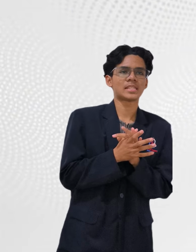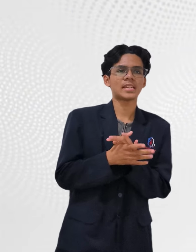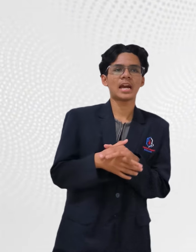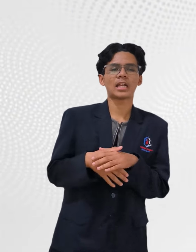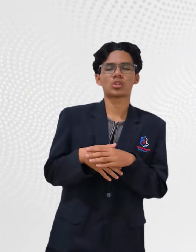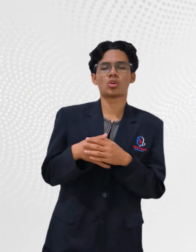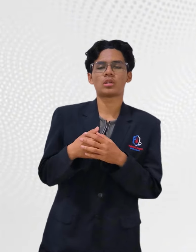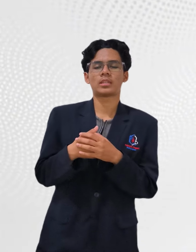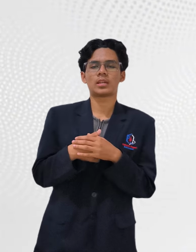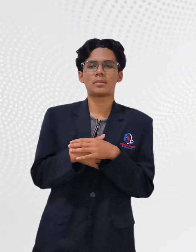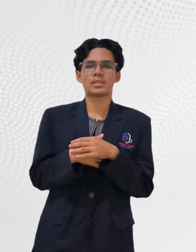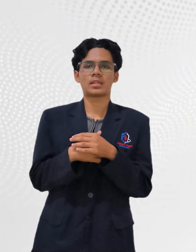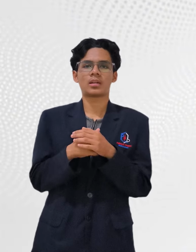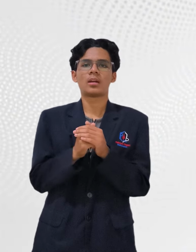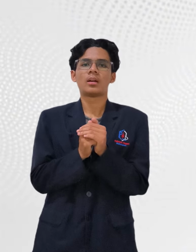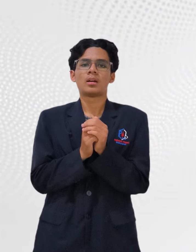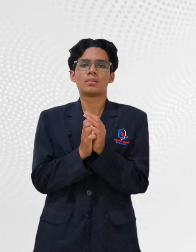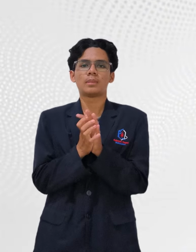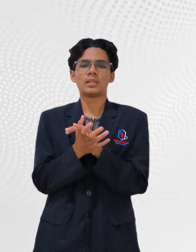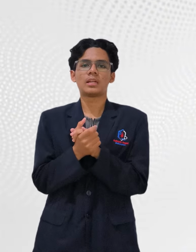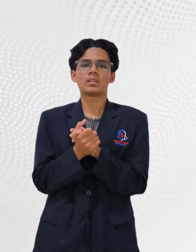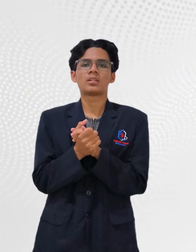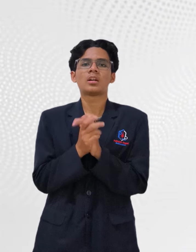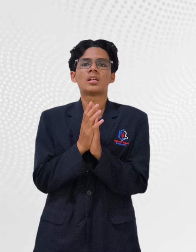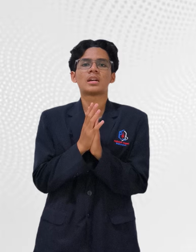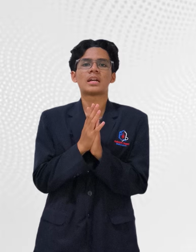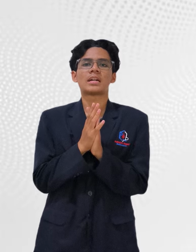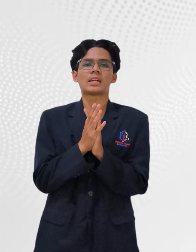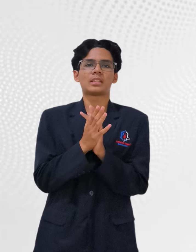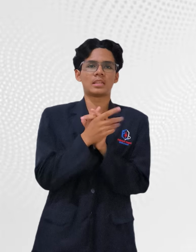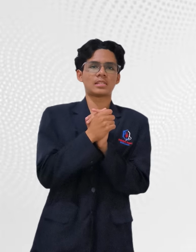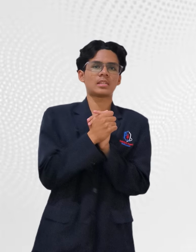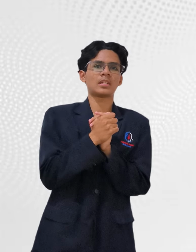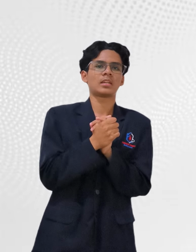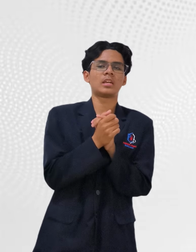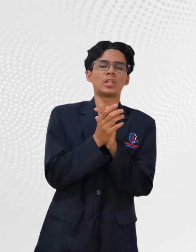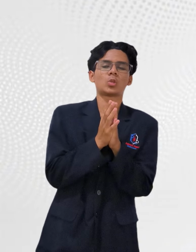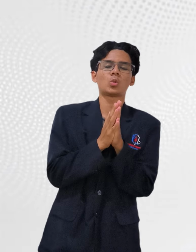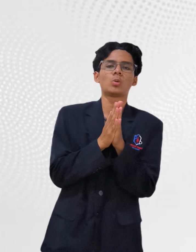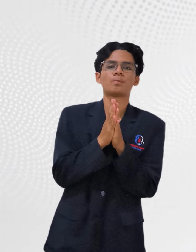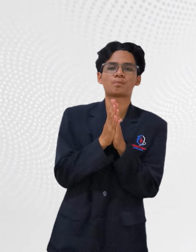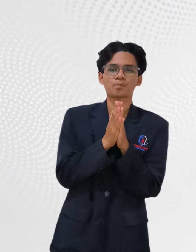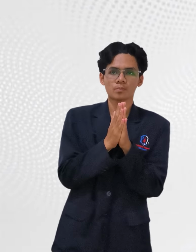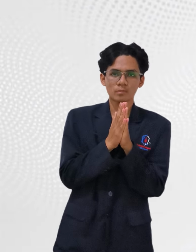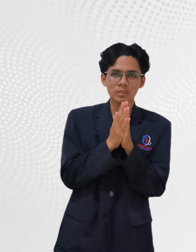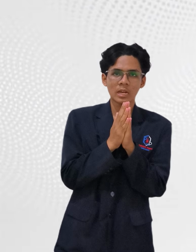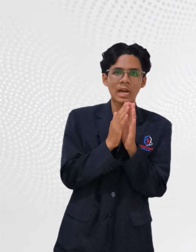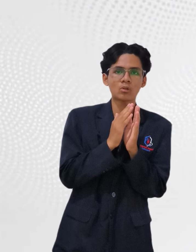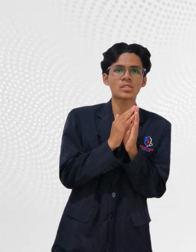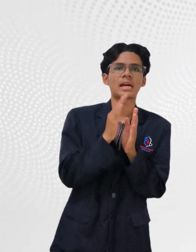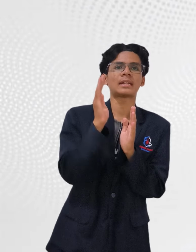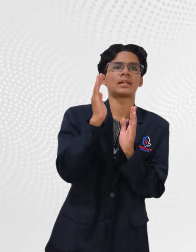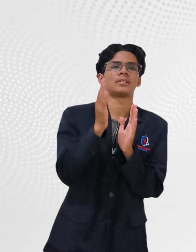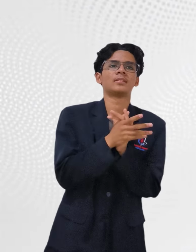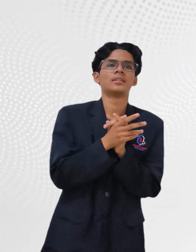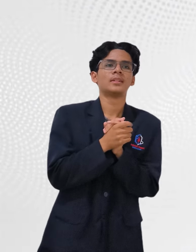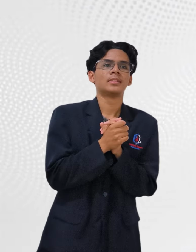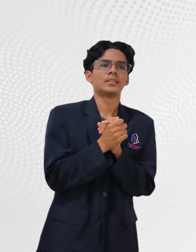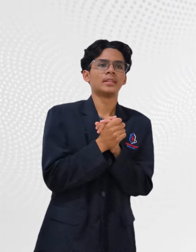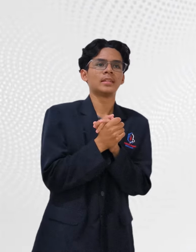sirkuit DC, atau kita bisa bilang rangkaian DC, yaitu arus